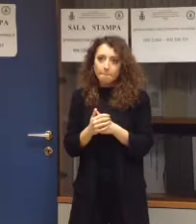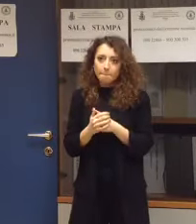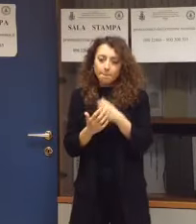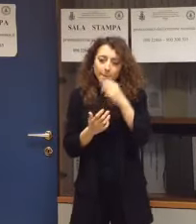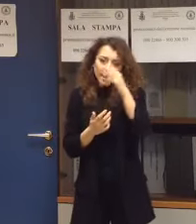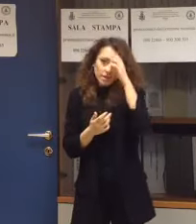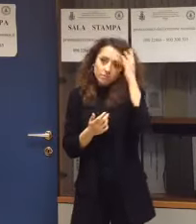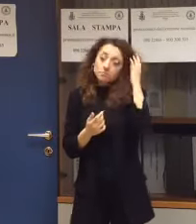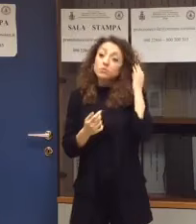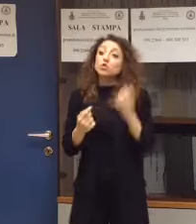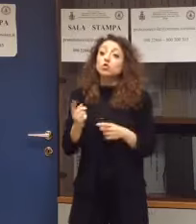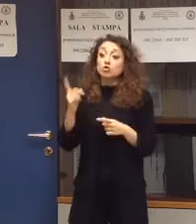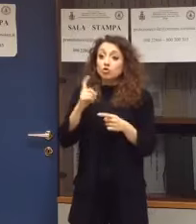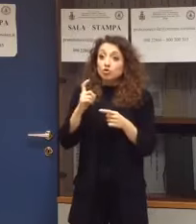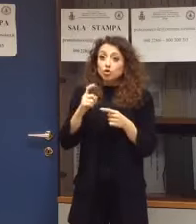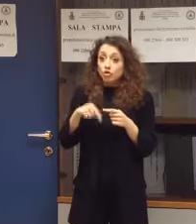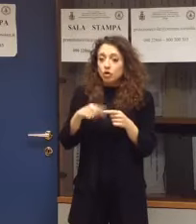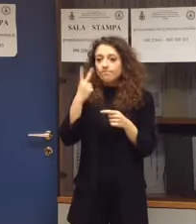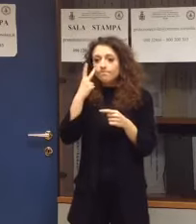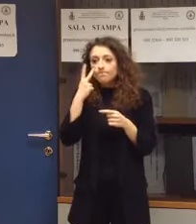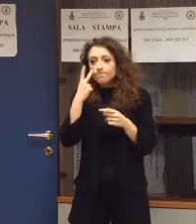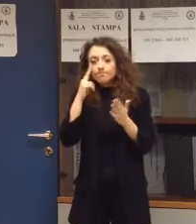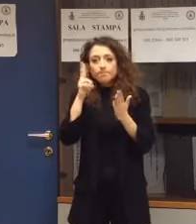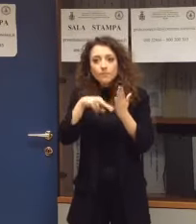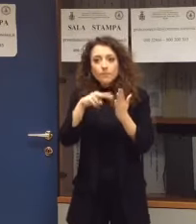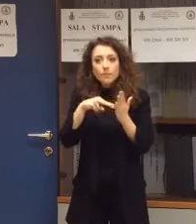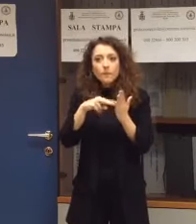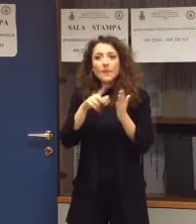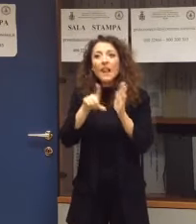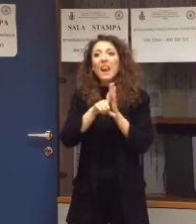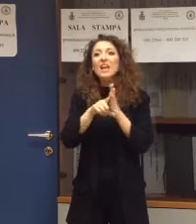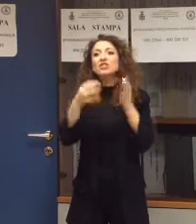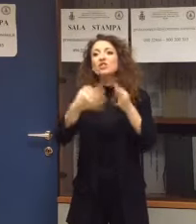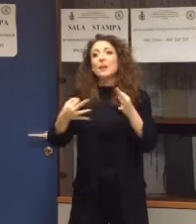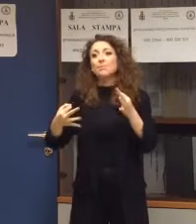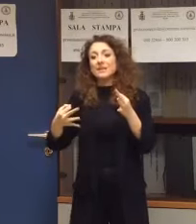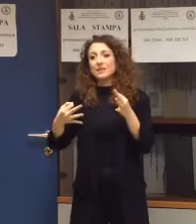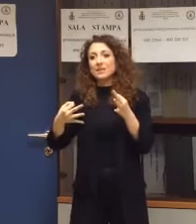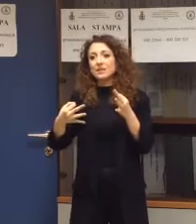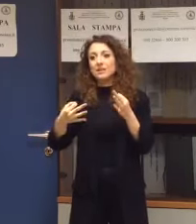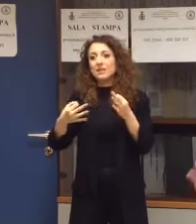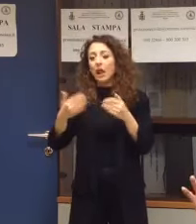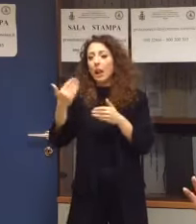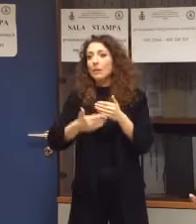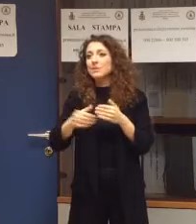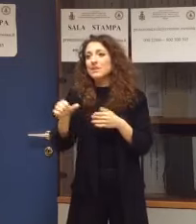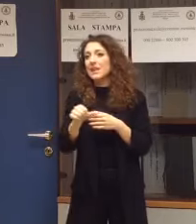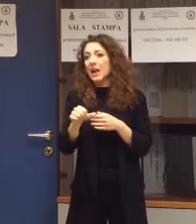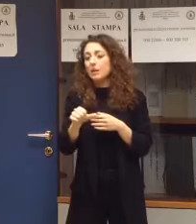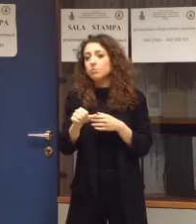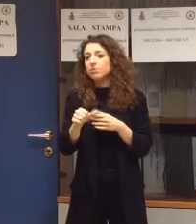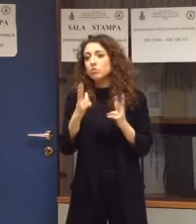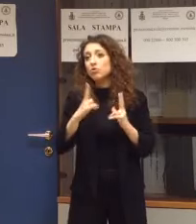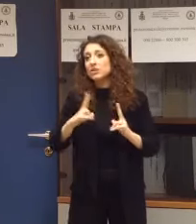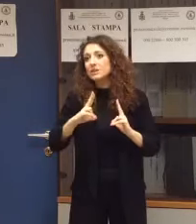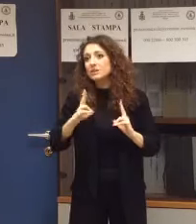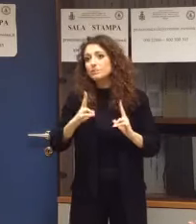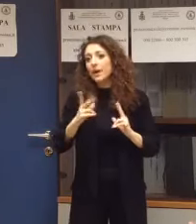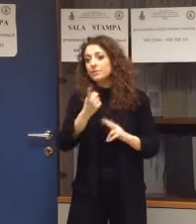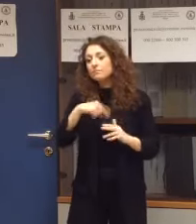completeremo la disamina della legge di stabilità. Entro sabato speriamo di avere la possibilità di presentare